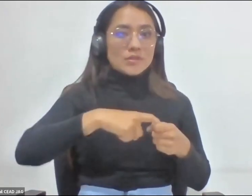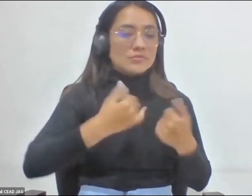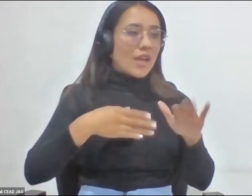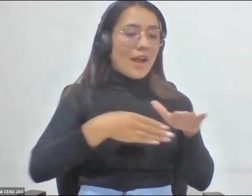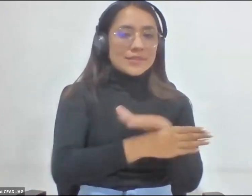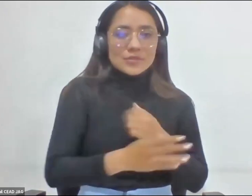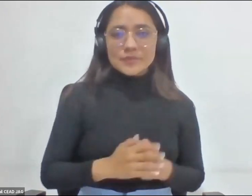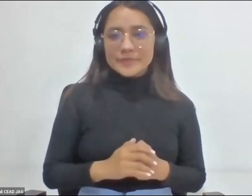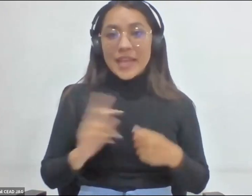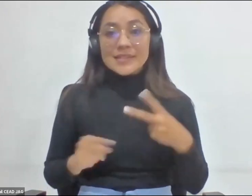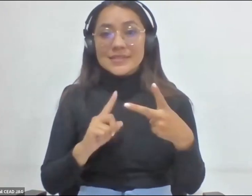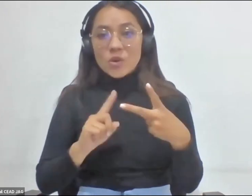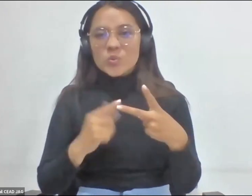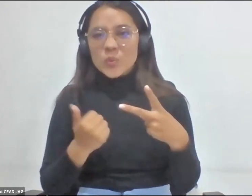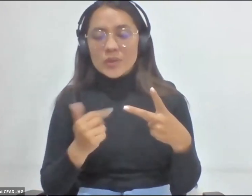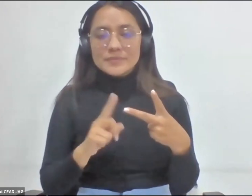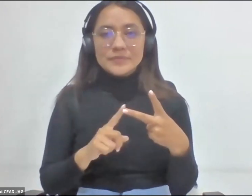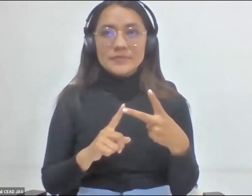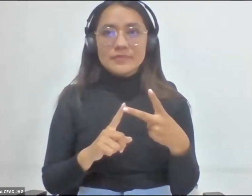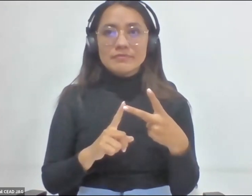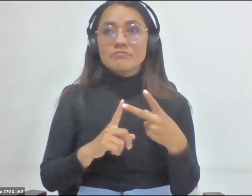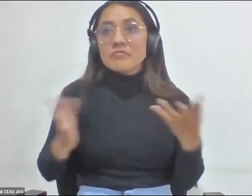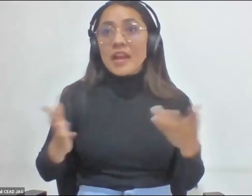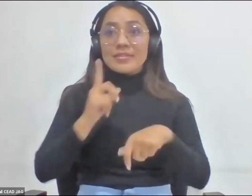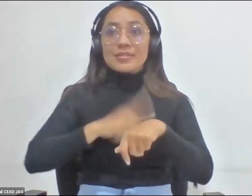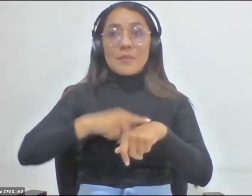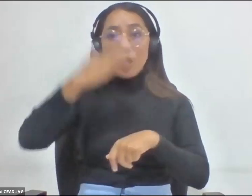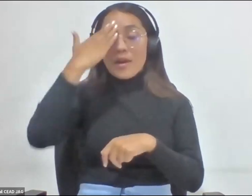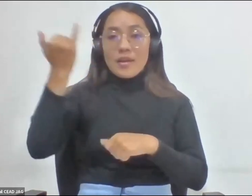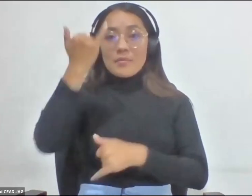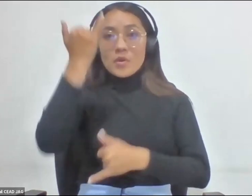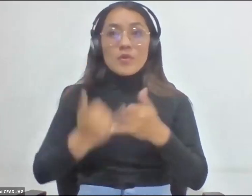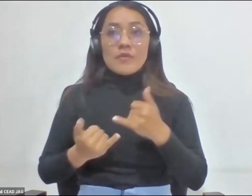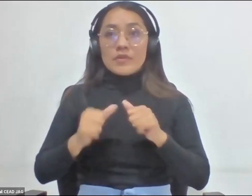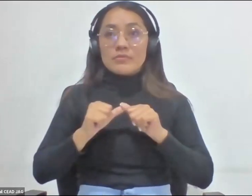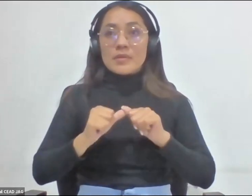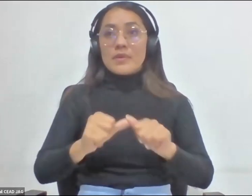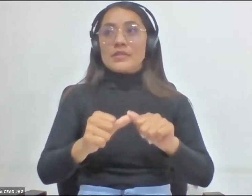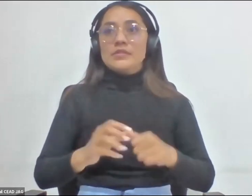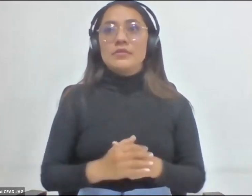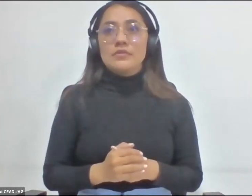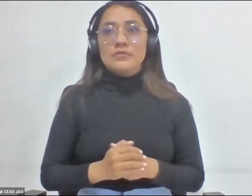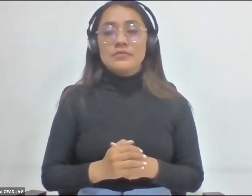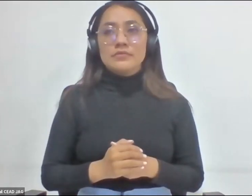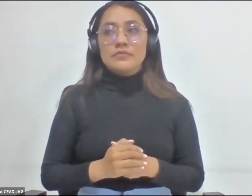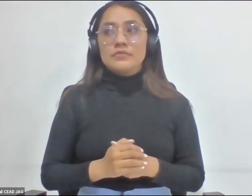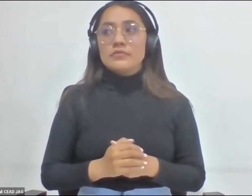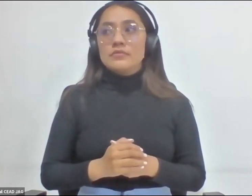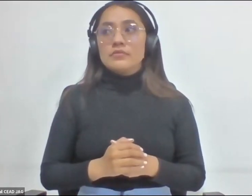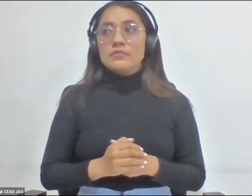requisito terminar el periodo académico significa permanencia y tercer requisito